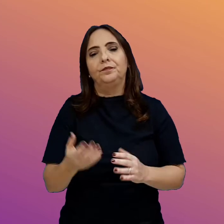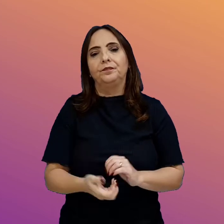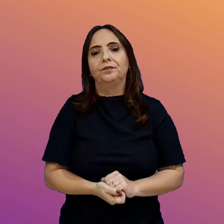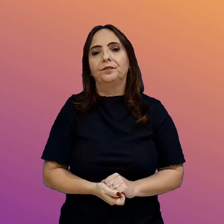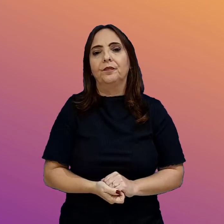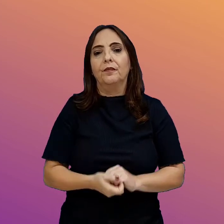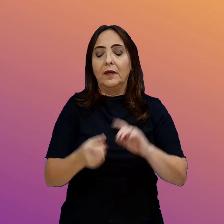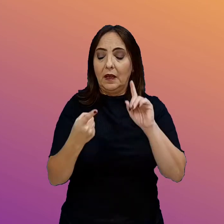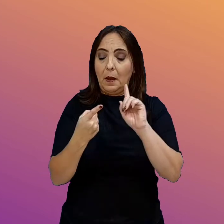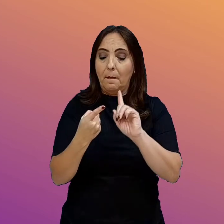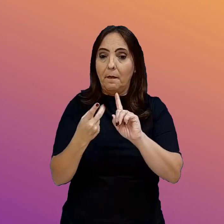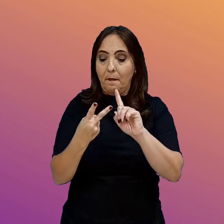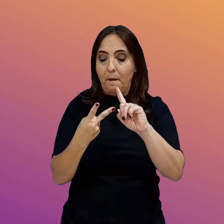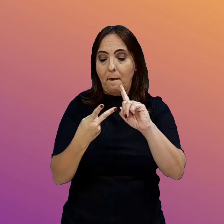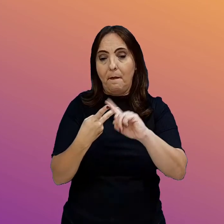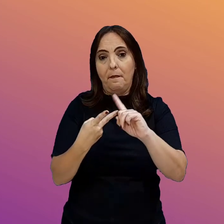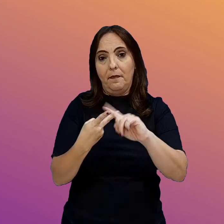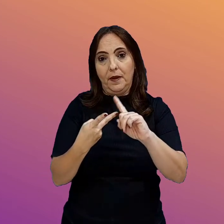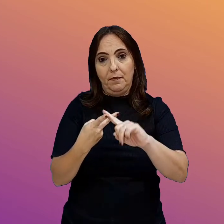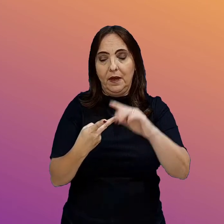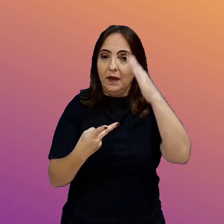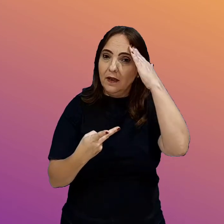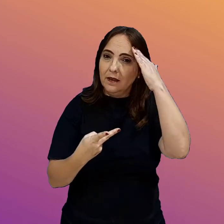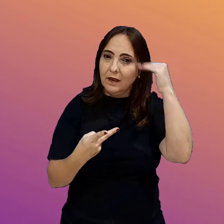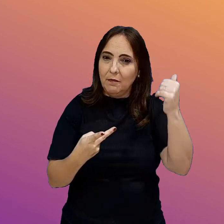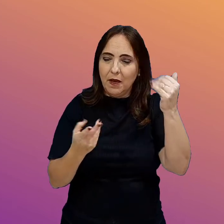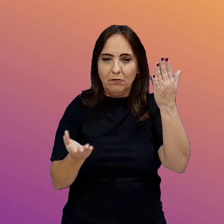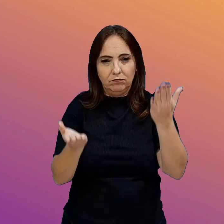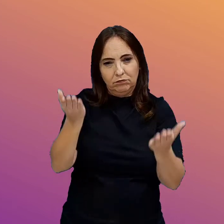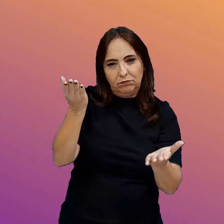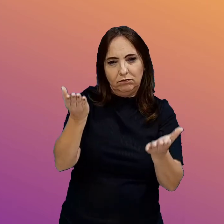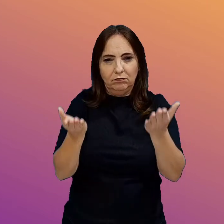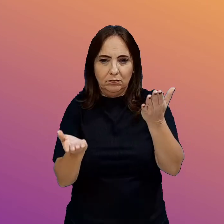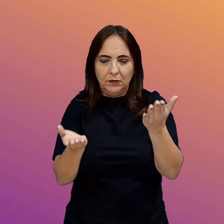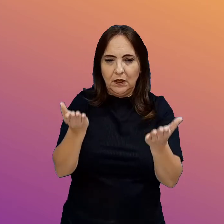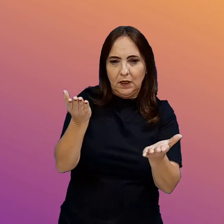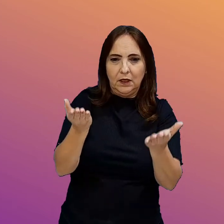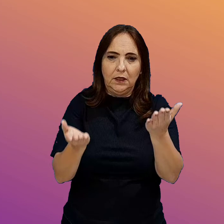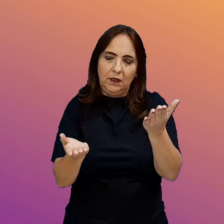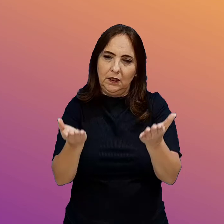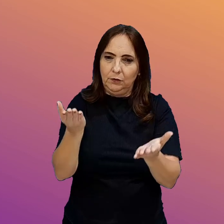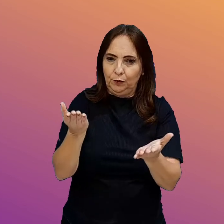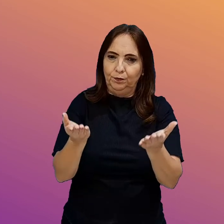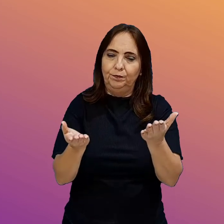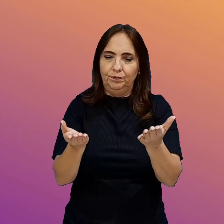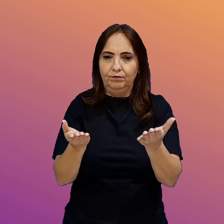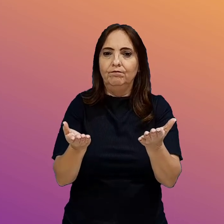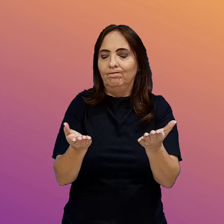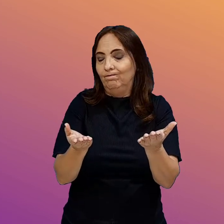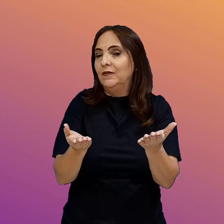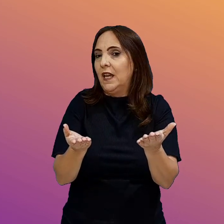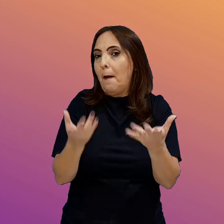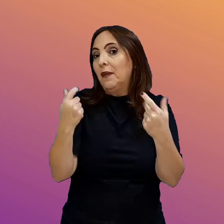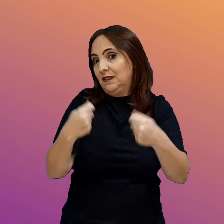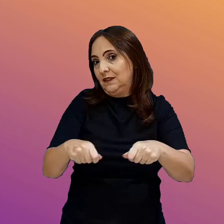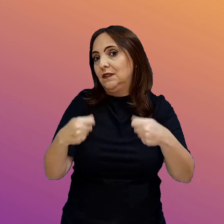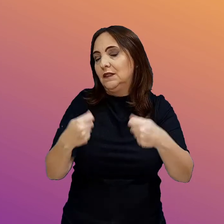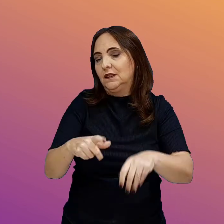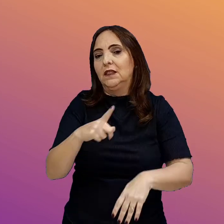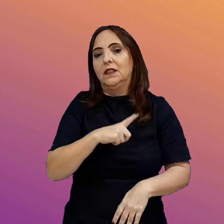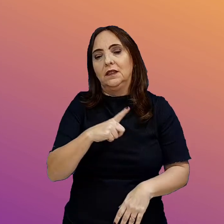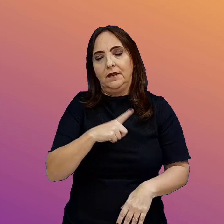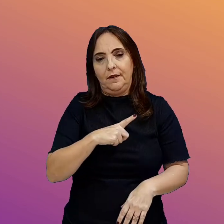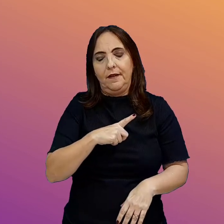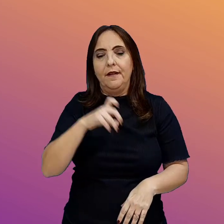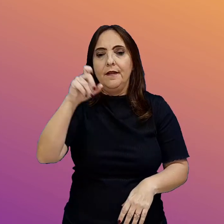importantes, né? A primeira é a seguinte: saber dosar entre esses extremos